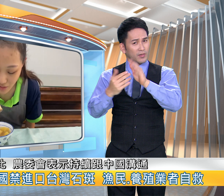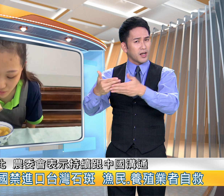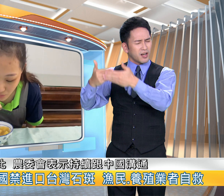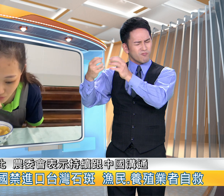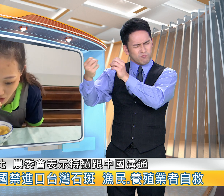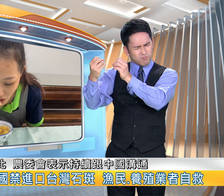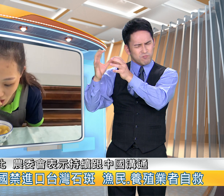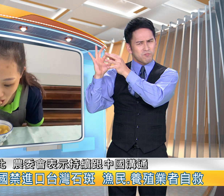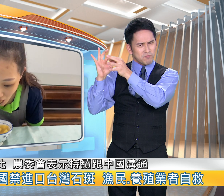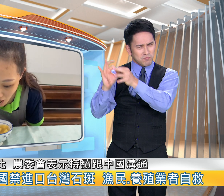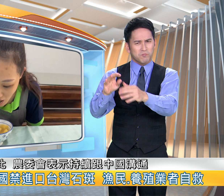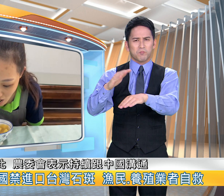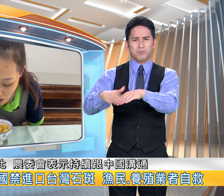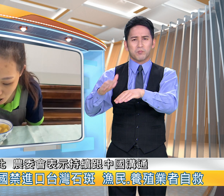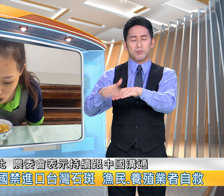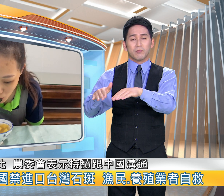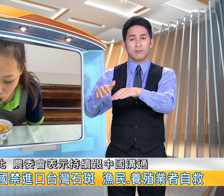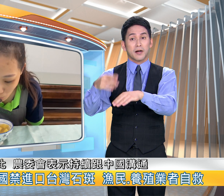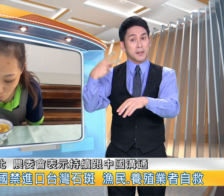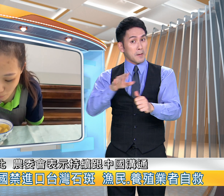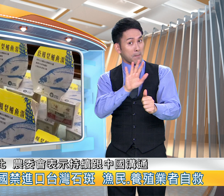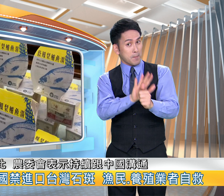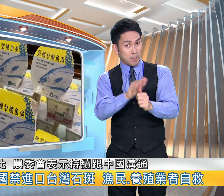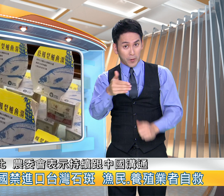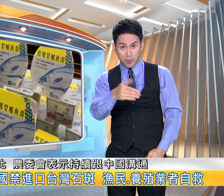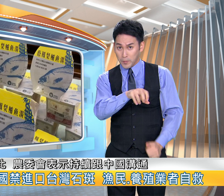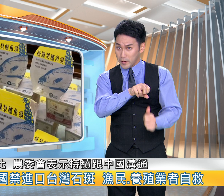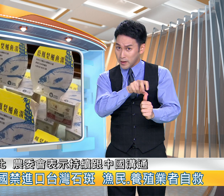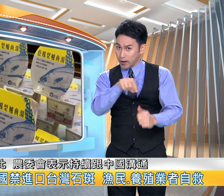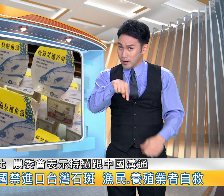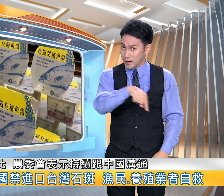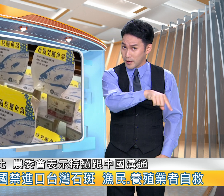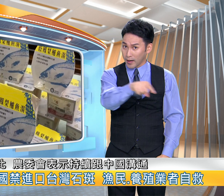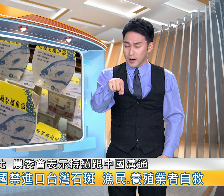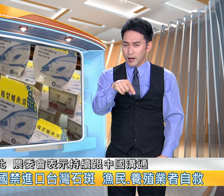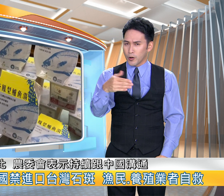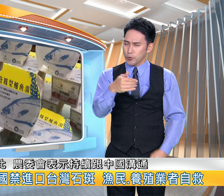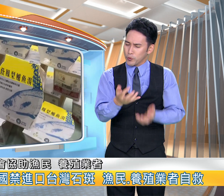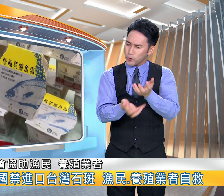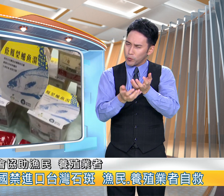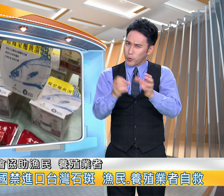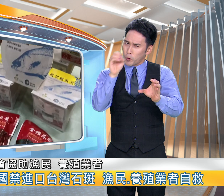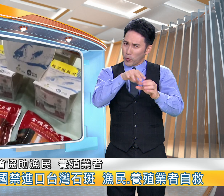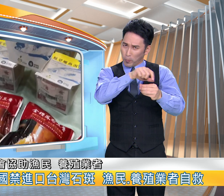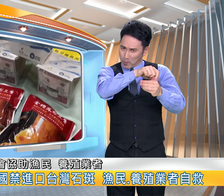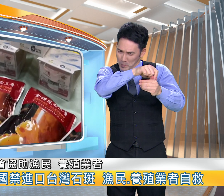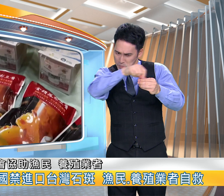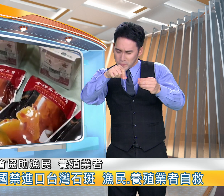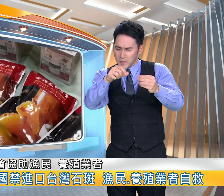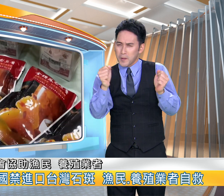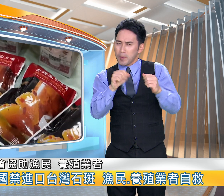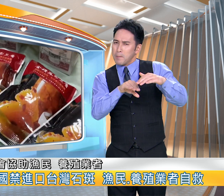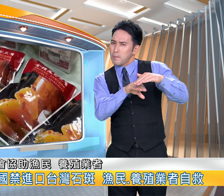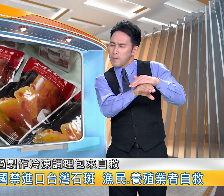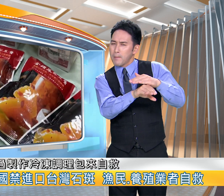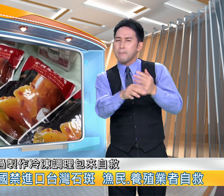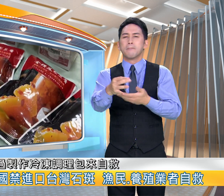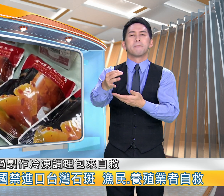此农委会表示会持续跟中国沟通，也会协助渔民、养殖业者透过制作